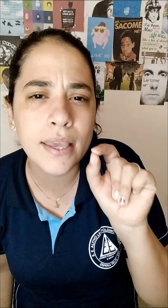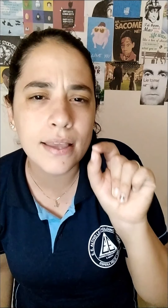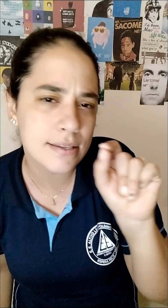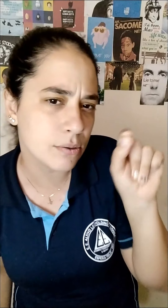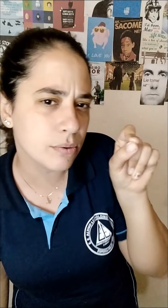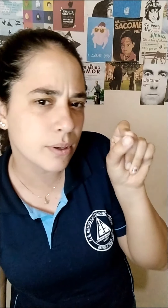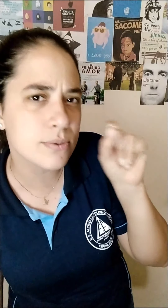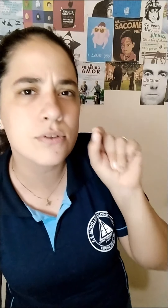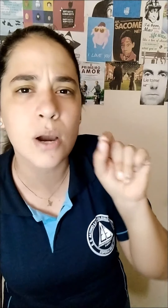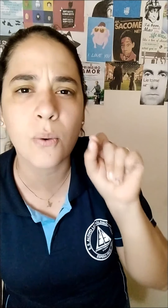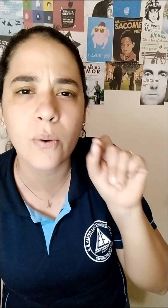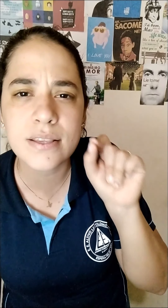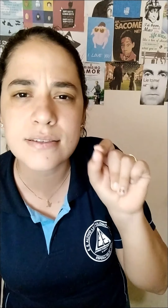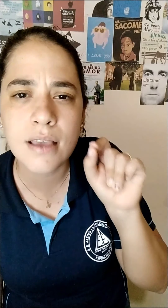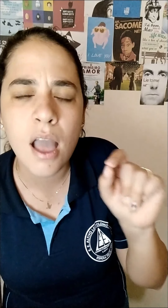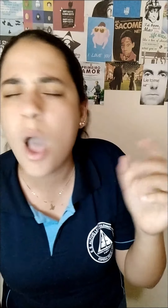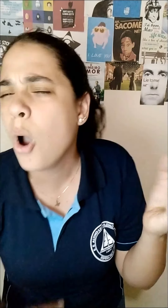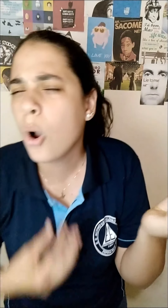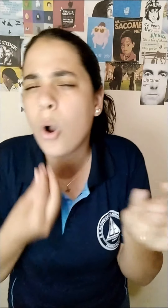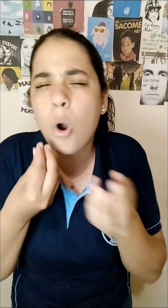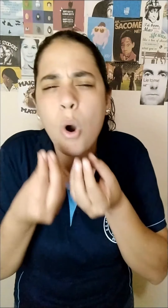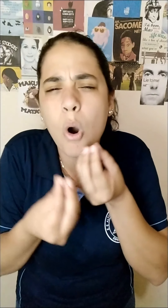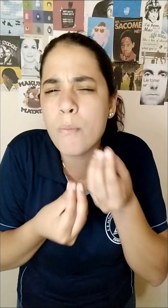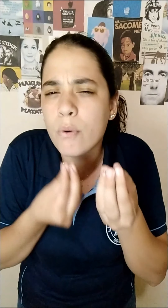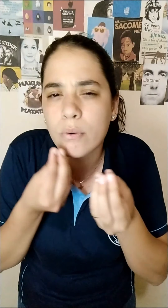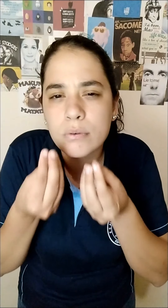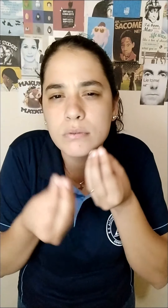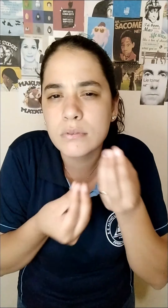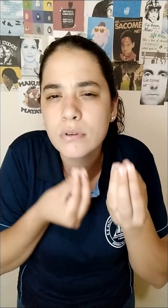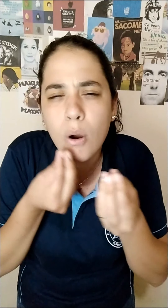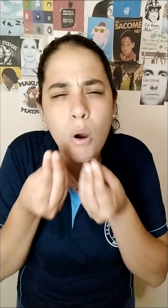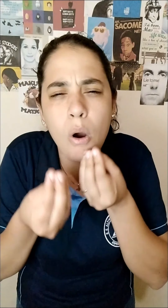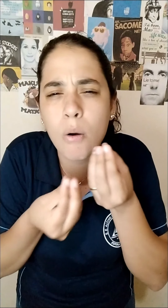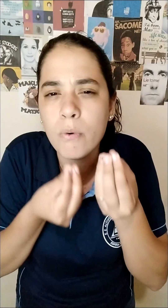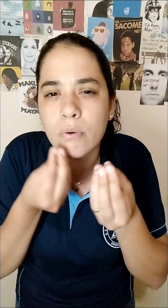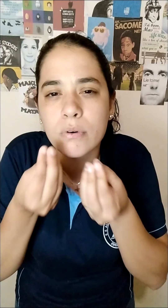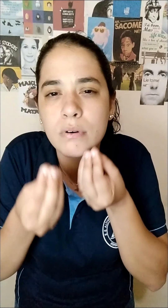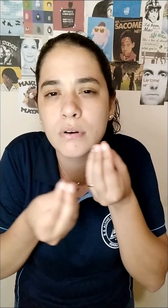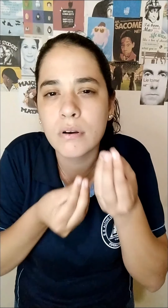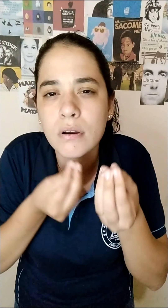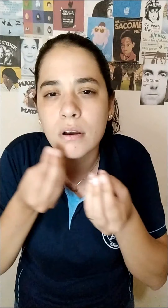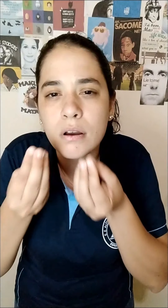quê? Você segura um grãozinho de arroz. Como? Como?